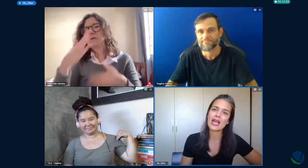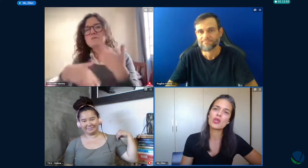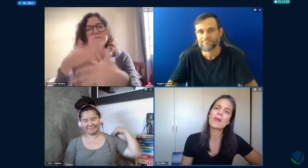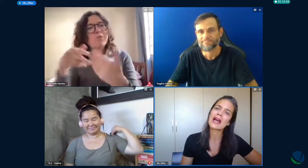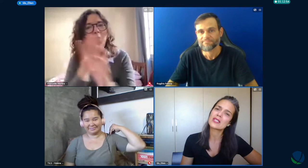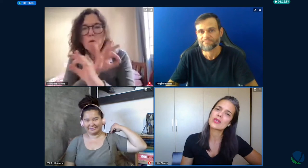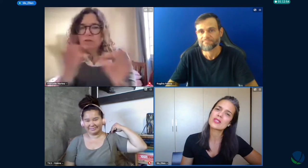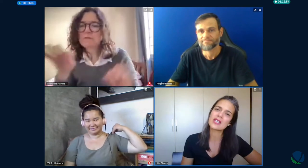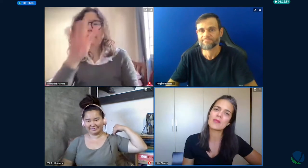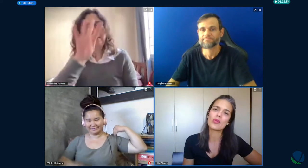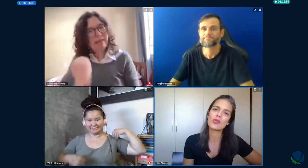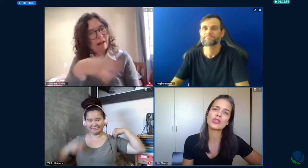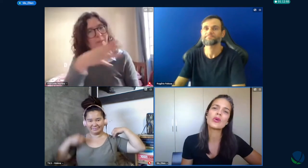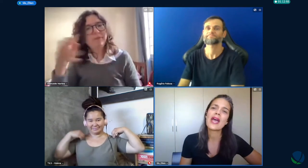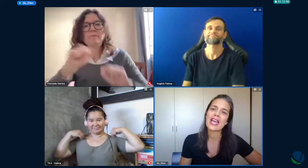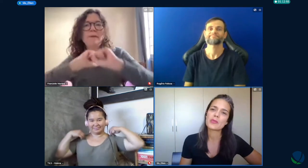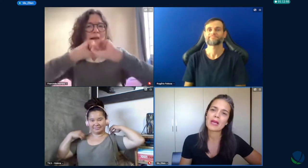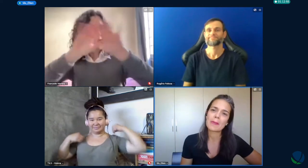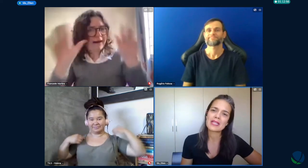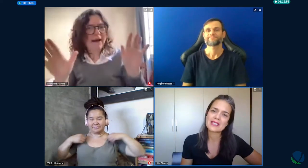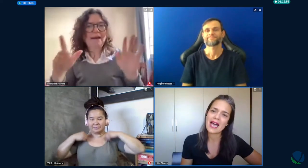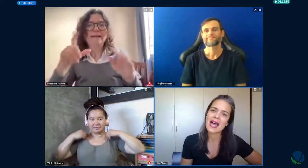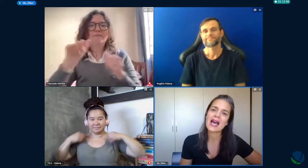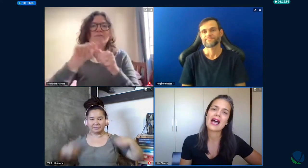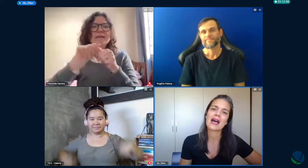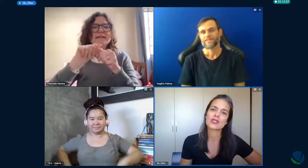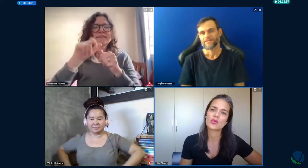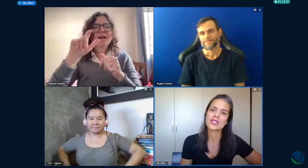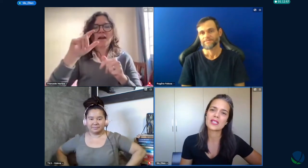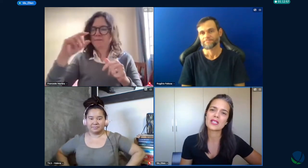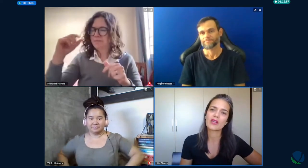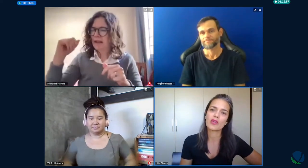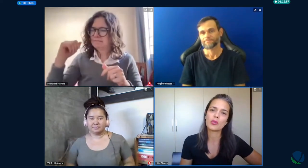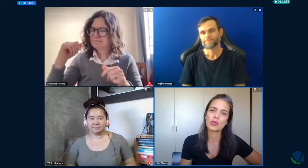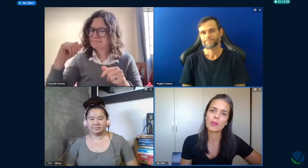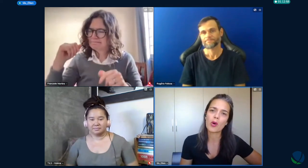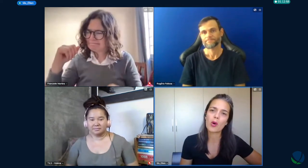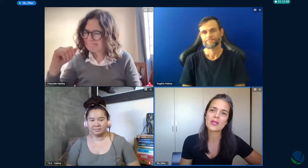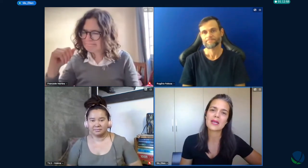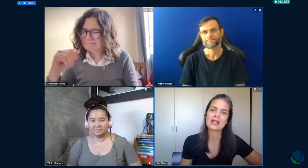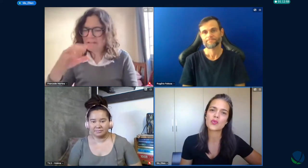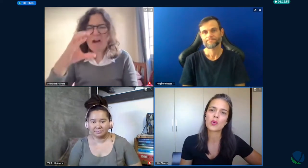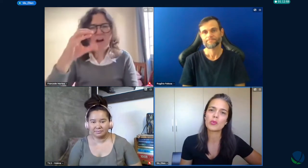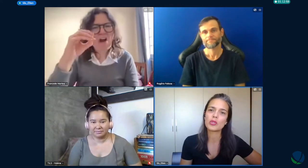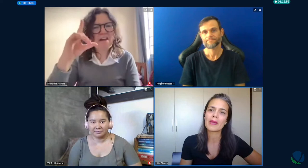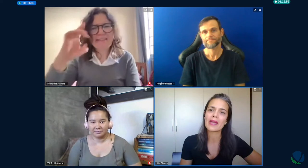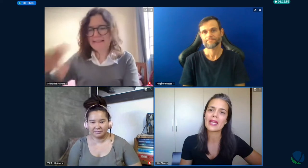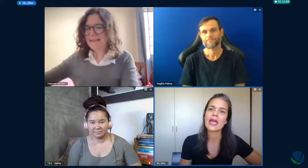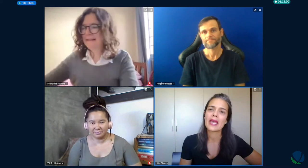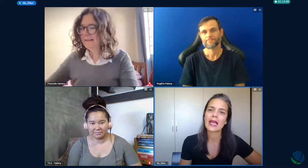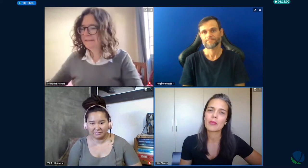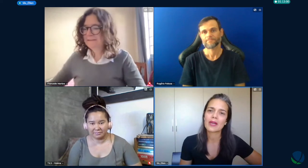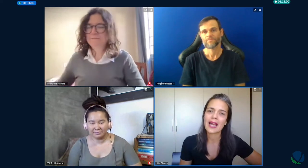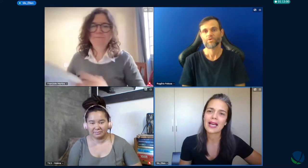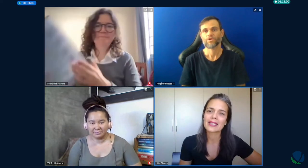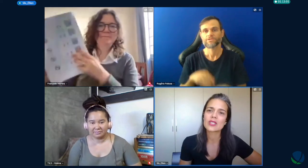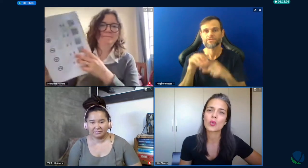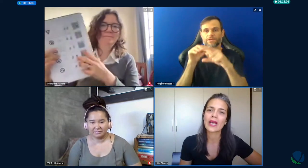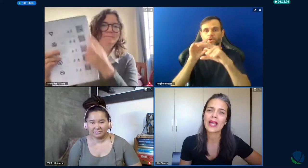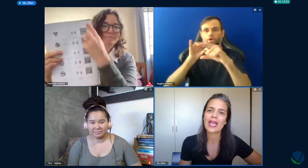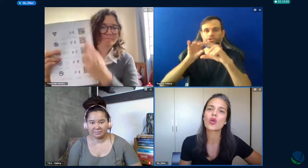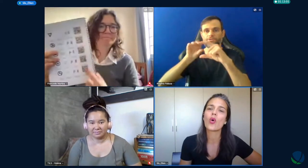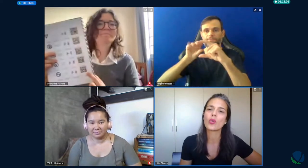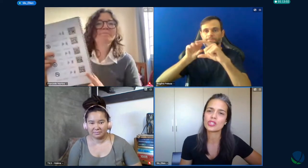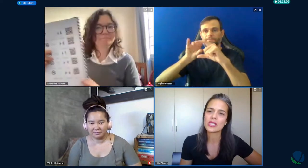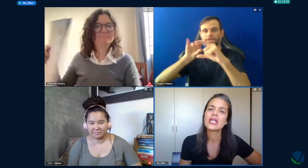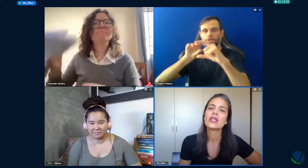mas no mais eu gostaria muito de parabenizar a sua escrita, ela foi muito boa, as tabelas foram muito bem elaboradas,